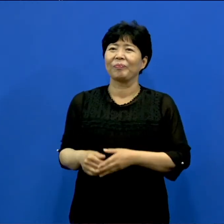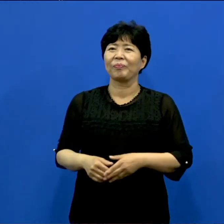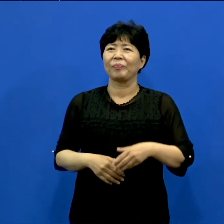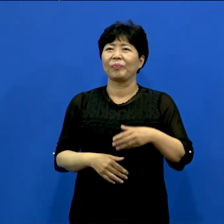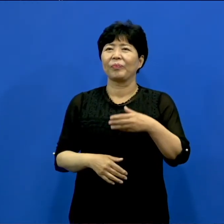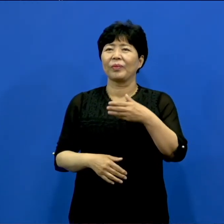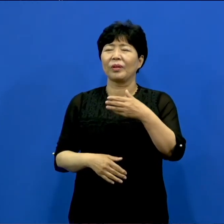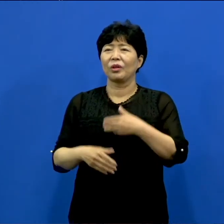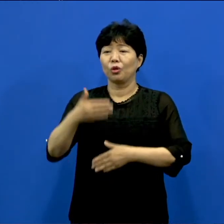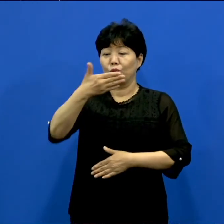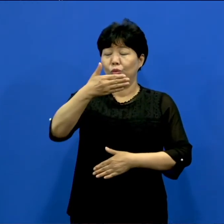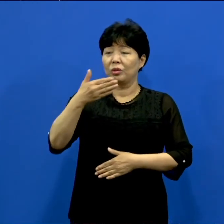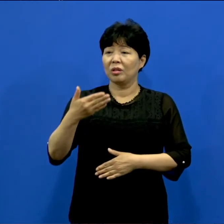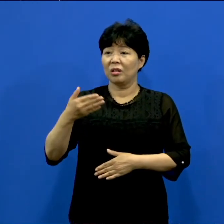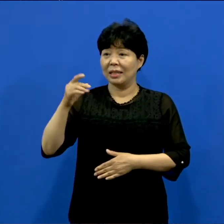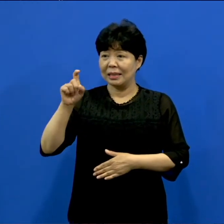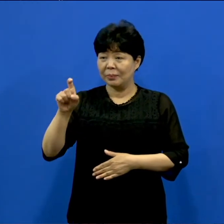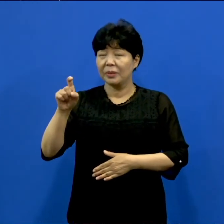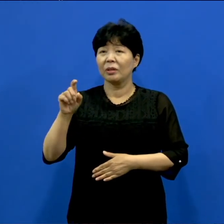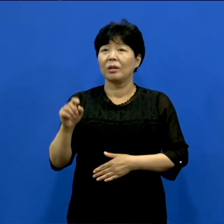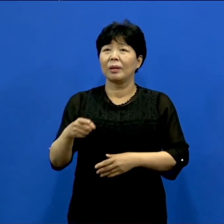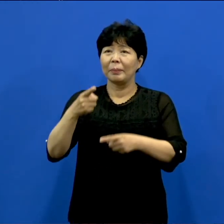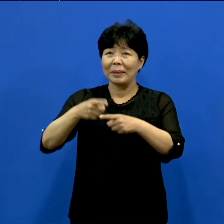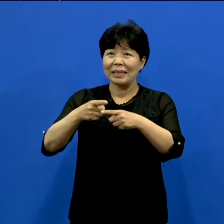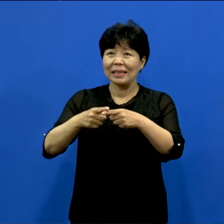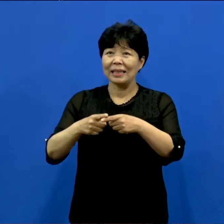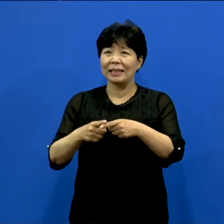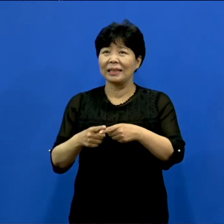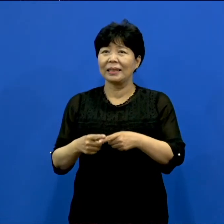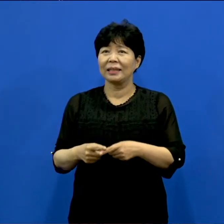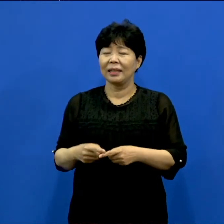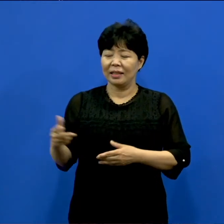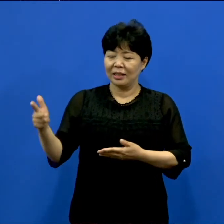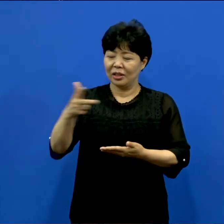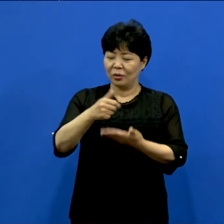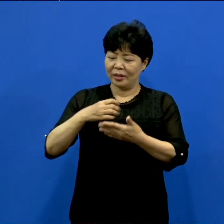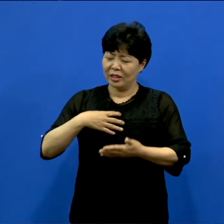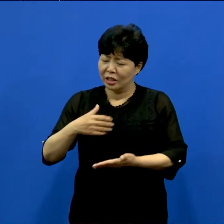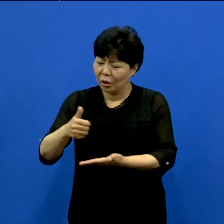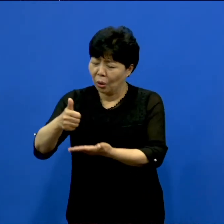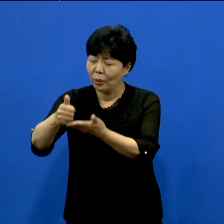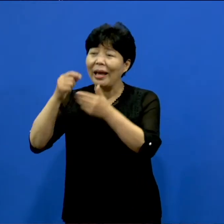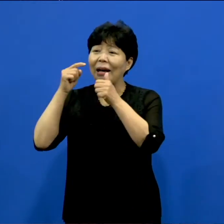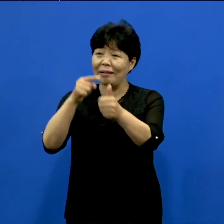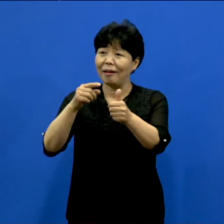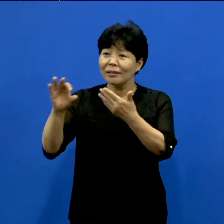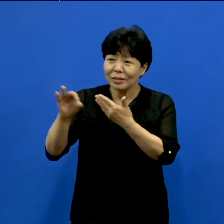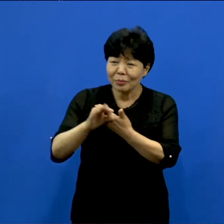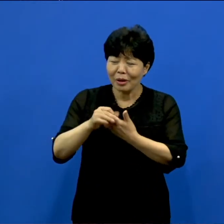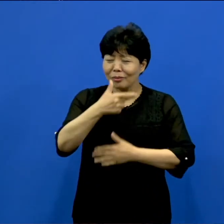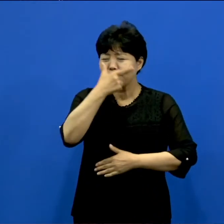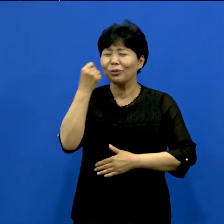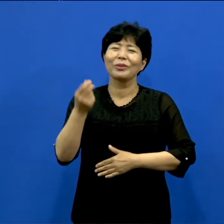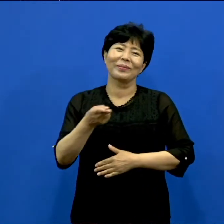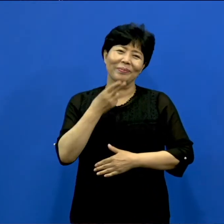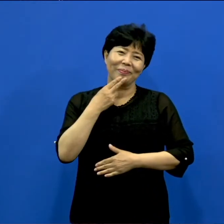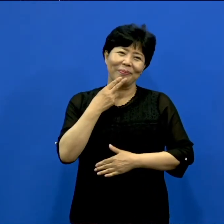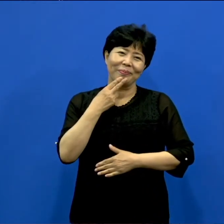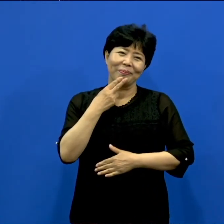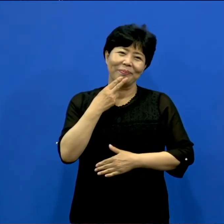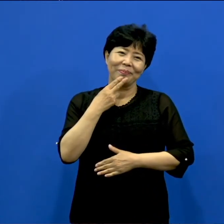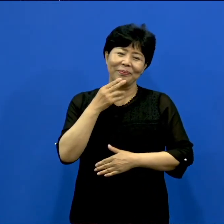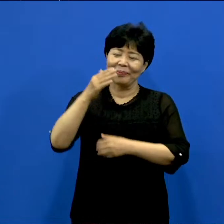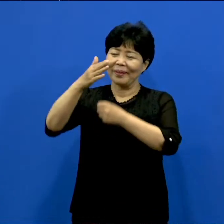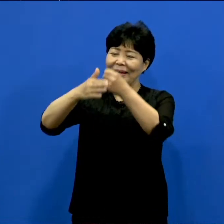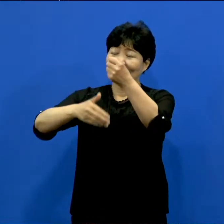말, 너희 성도들아 여호와를 경외하라. 그를 경외하는 자는 부족함이 없도다. 여호와를 경외하는 자는 부족함이 없다는 거. 이게 뭐예요?